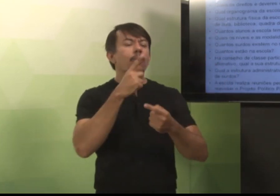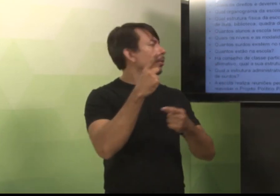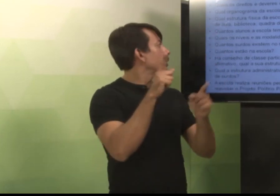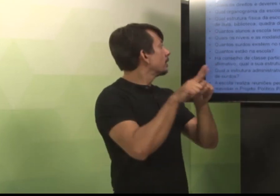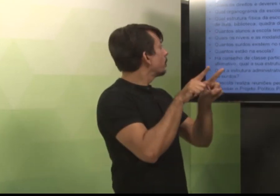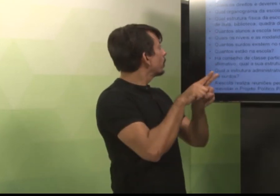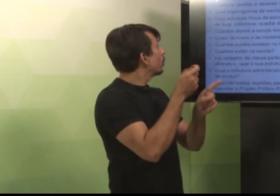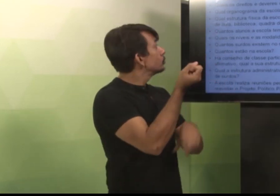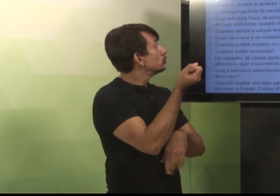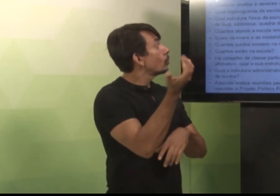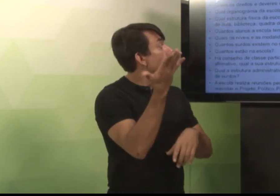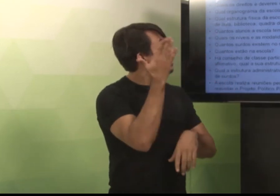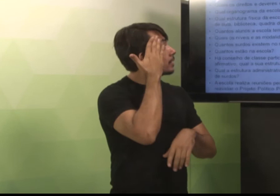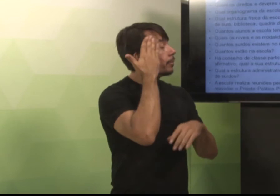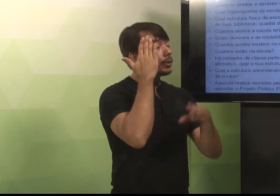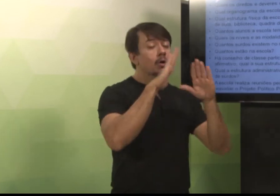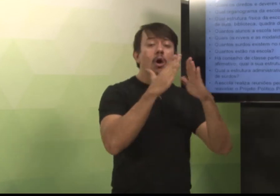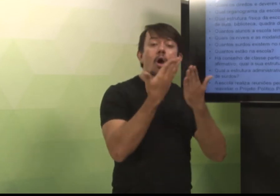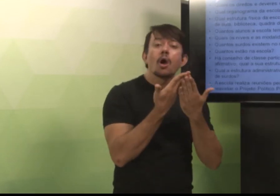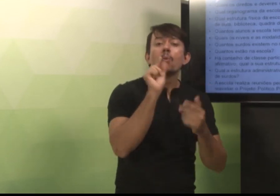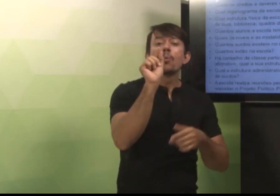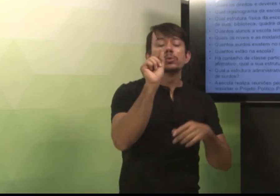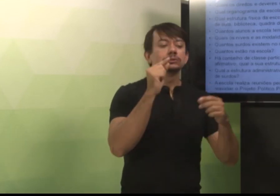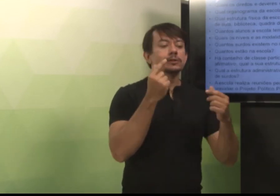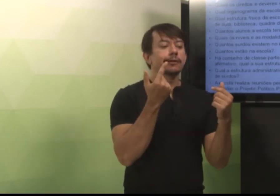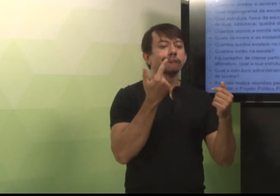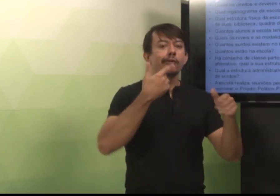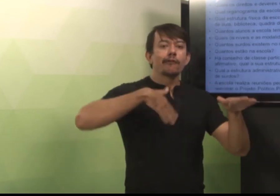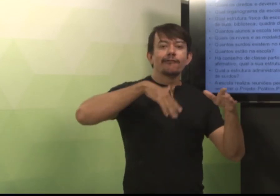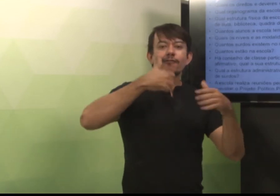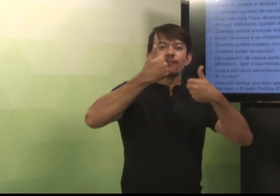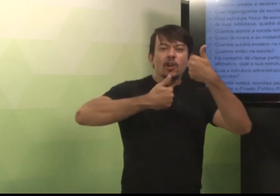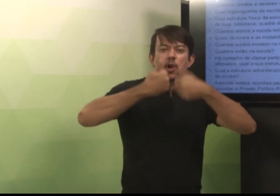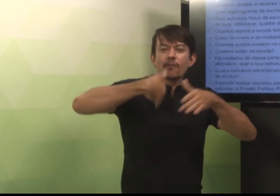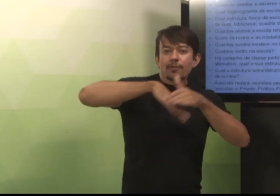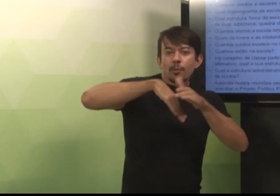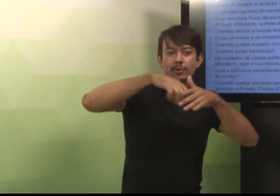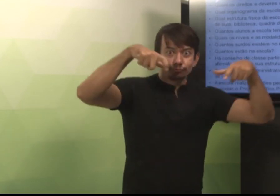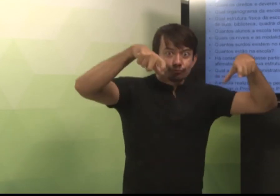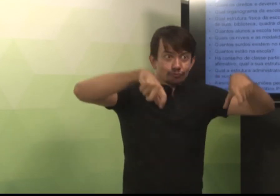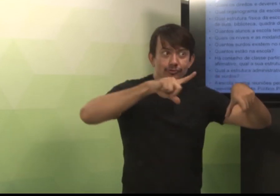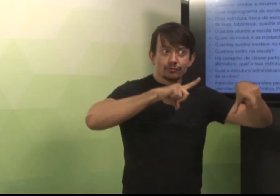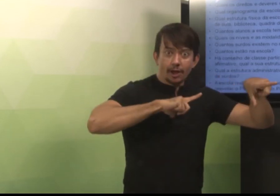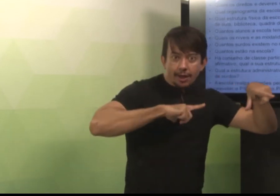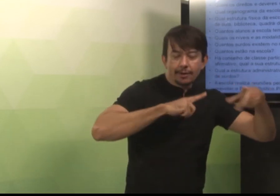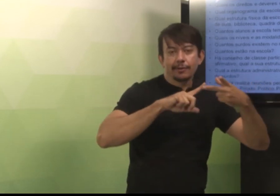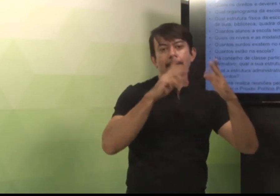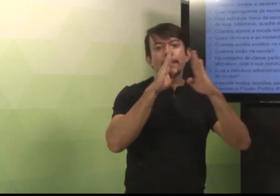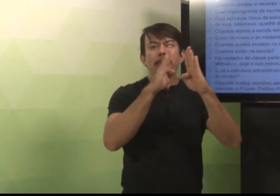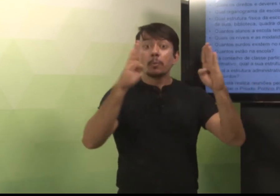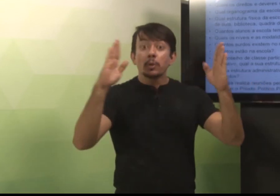do PPP? Sim ou não? Vejam, temos aqui algumas perguntas.